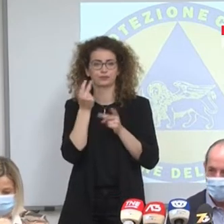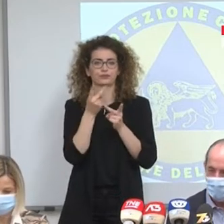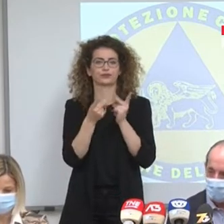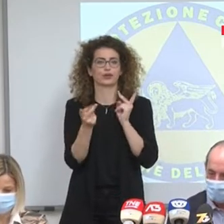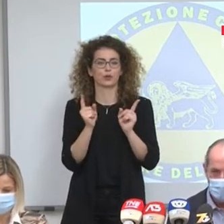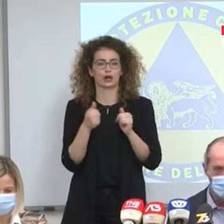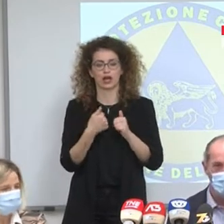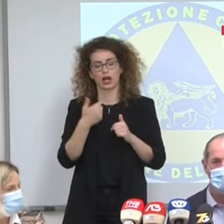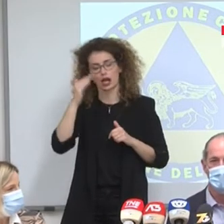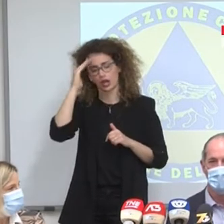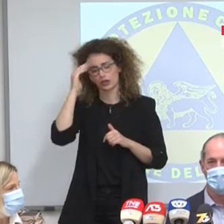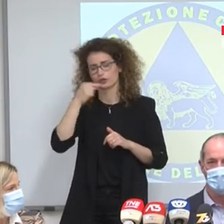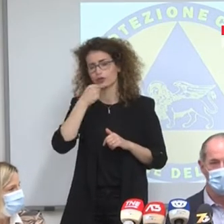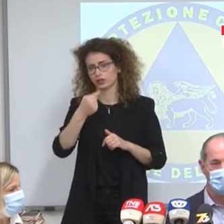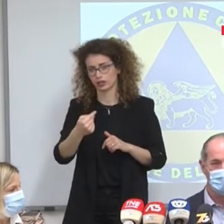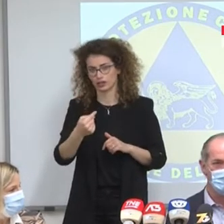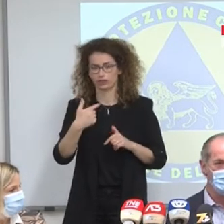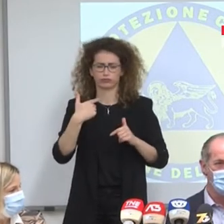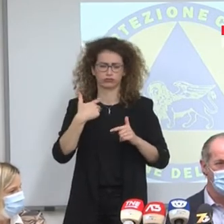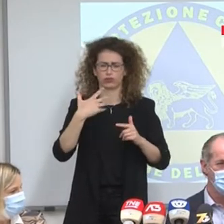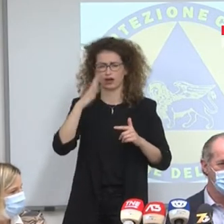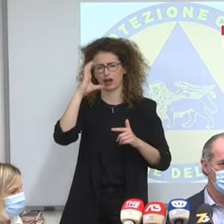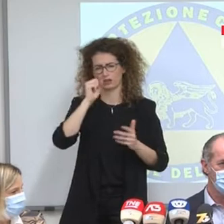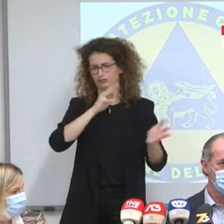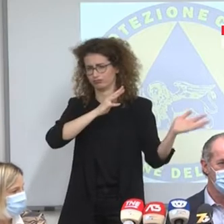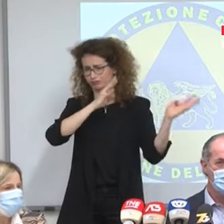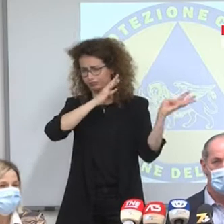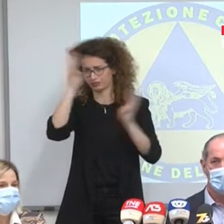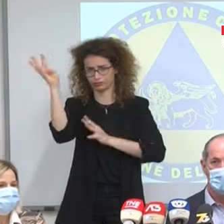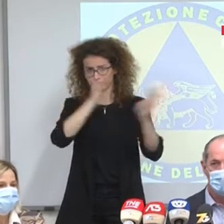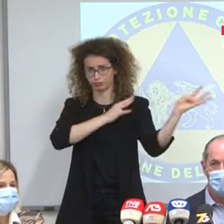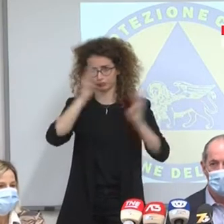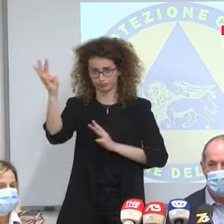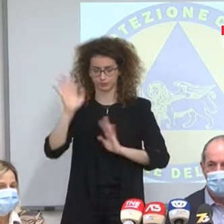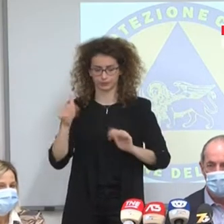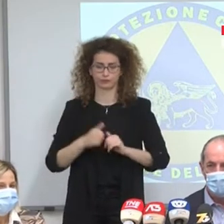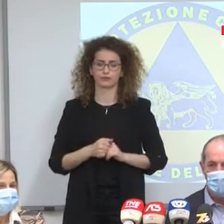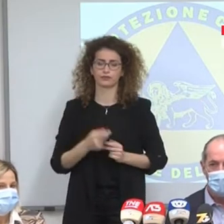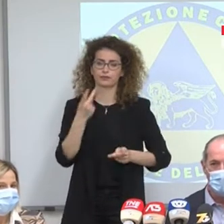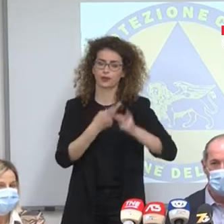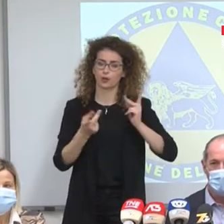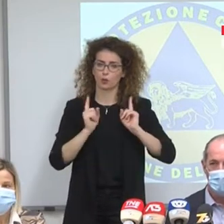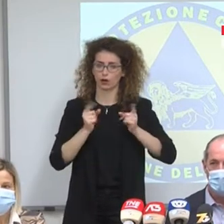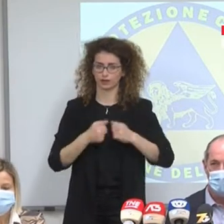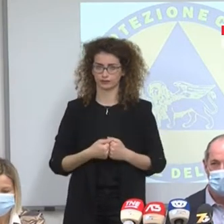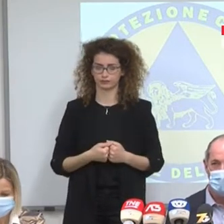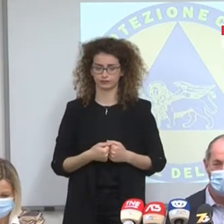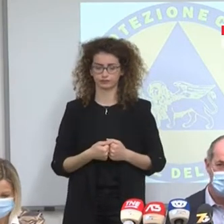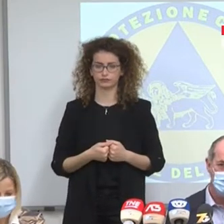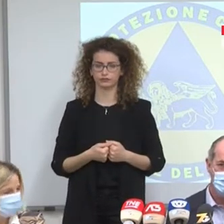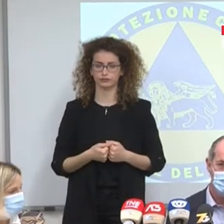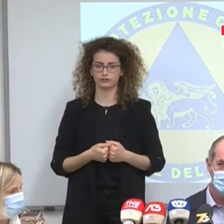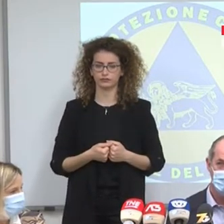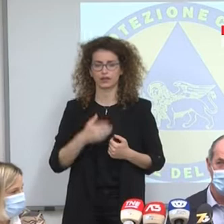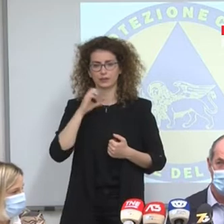sperimentazione, attenzione ve lo dico, che poi non si capisca pan per polenta in giro per il mondo, del fatto di capire